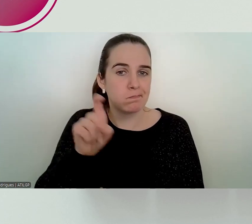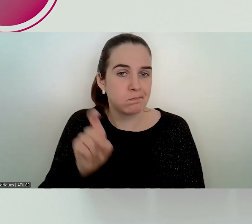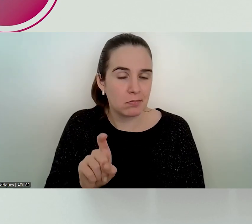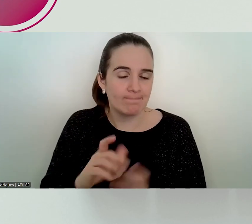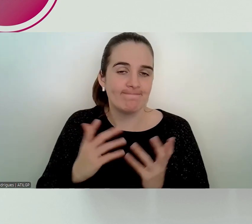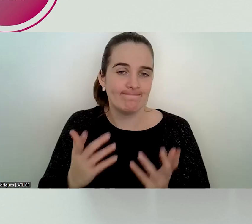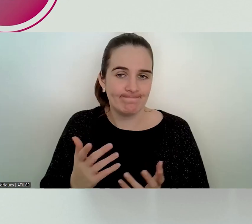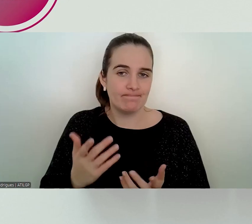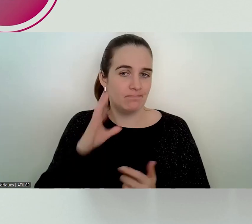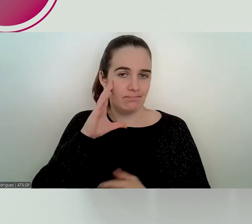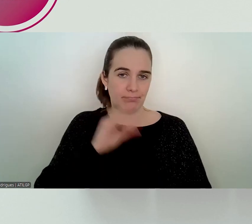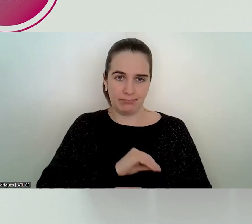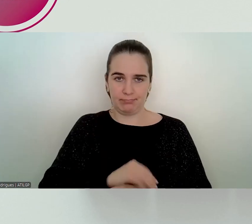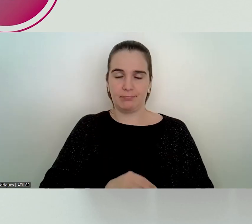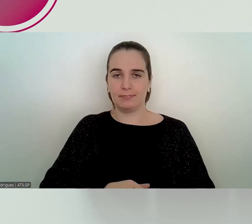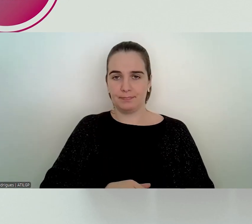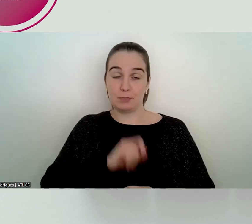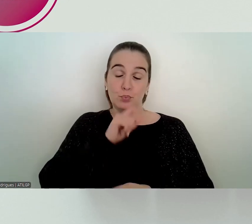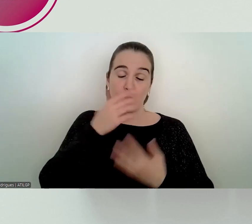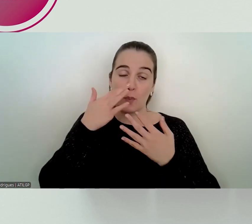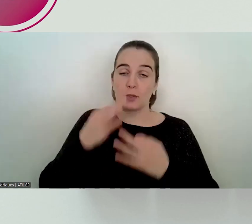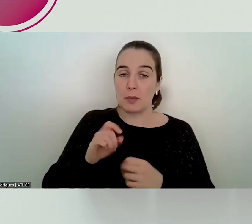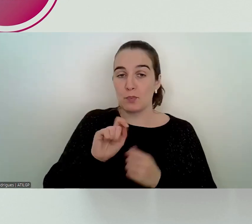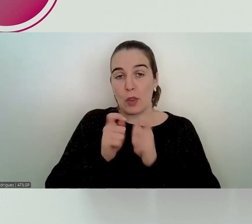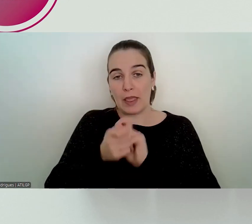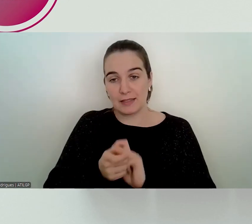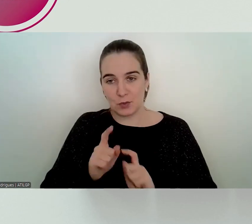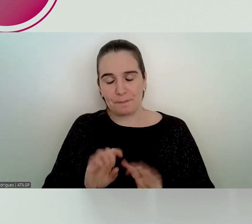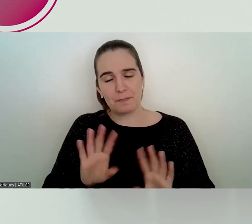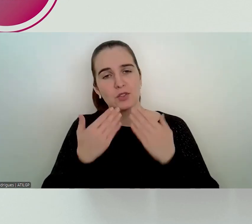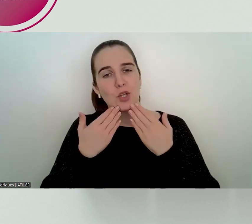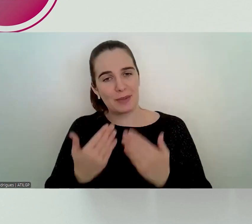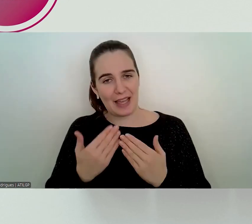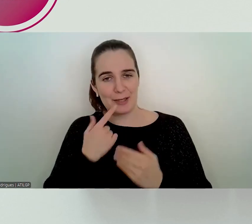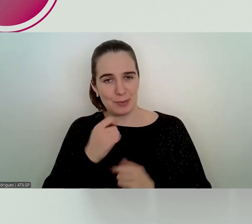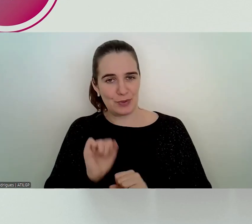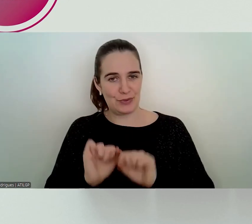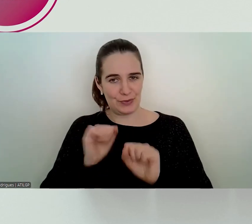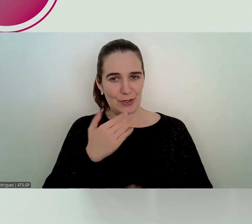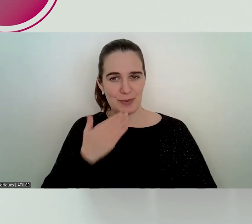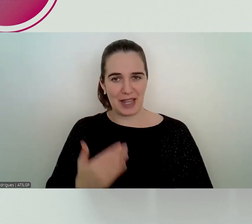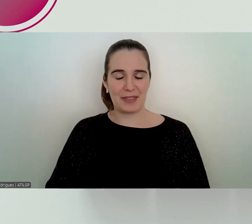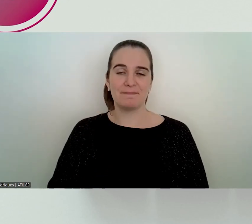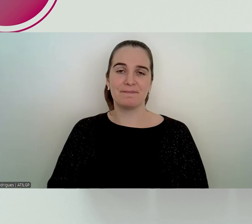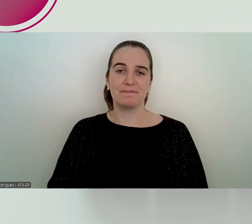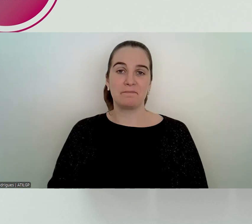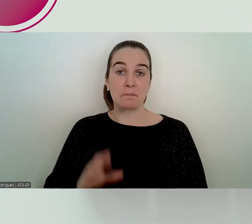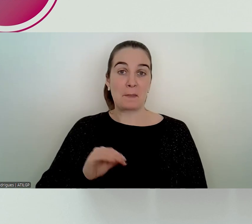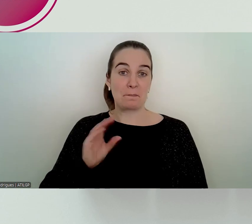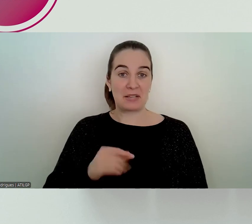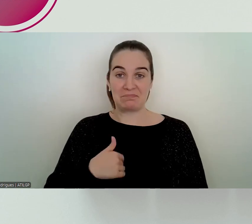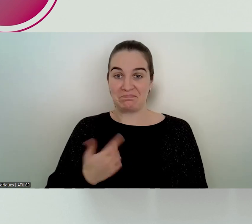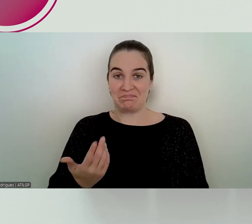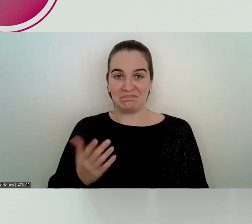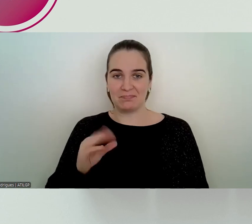algumas mudanças de comportamento, diria assim. Mas muito obrigada pela questão. De resto, não tenho assim